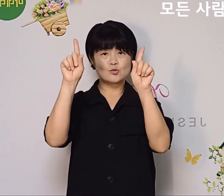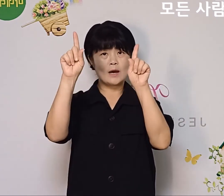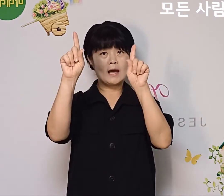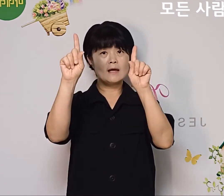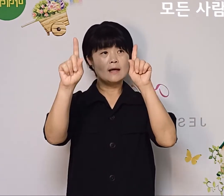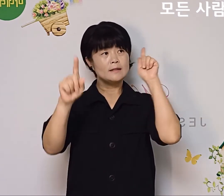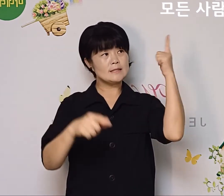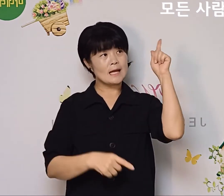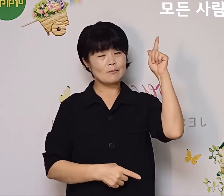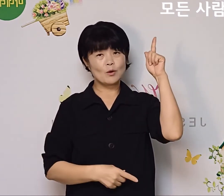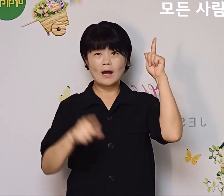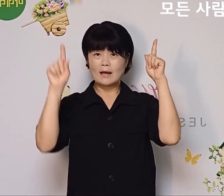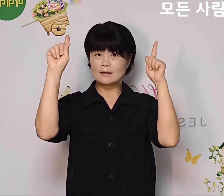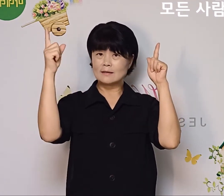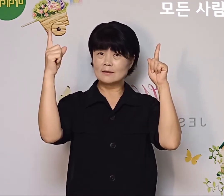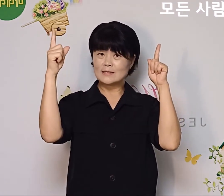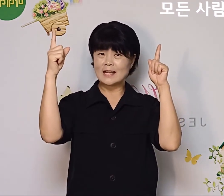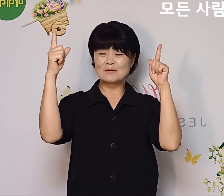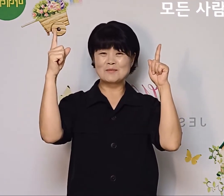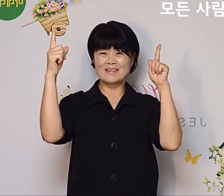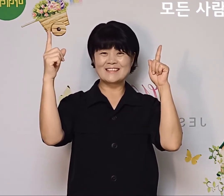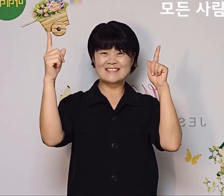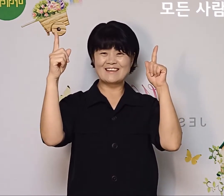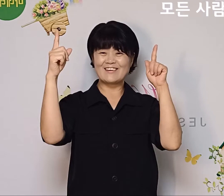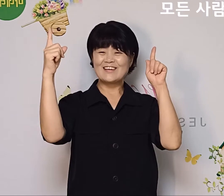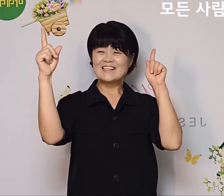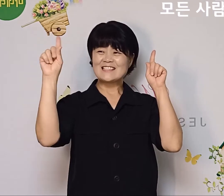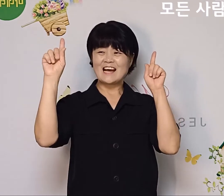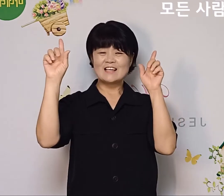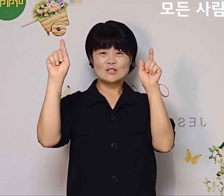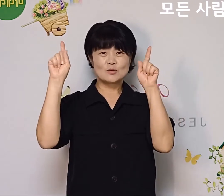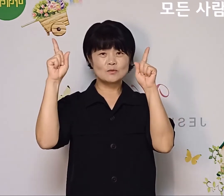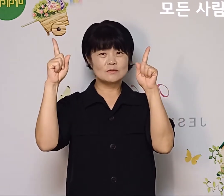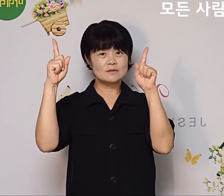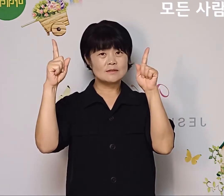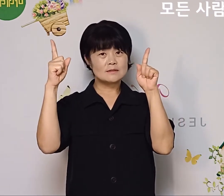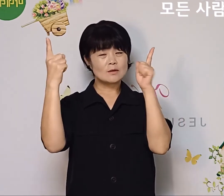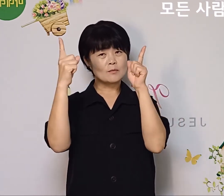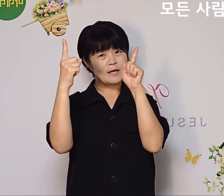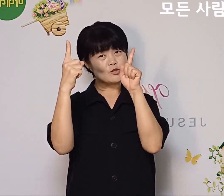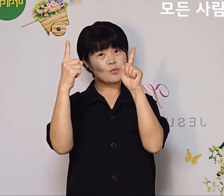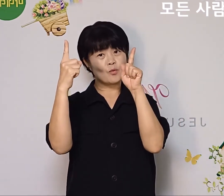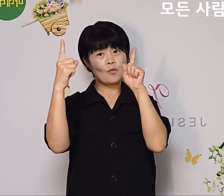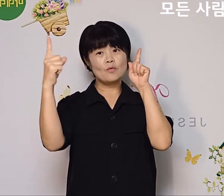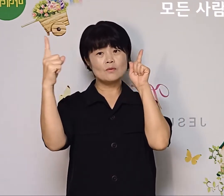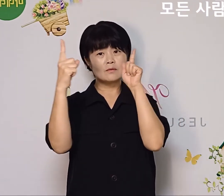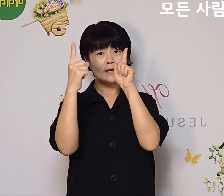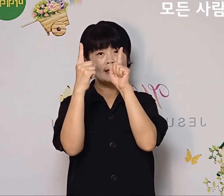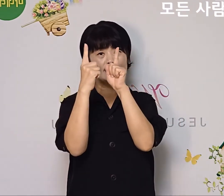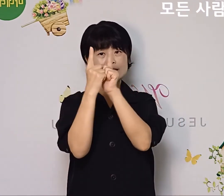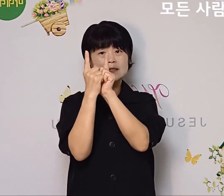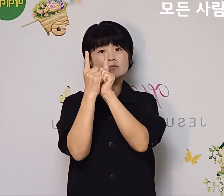만나다수와 이 사람이 만났어요. 자, 손 서로 마주보고 같이